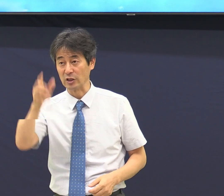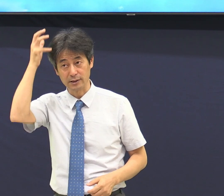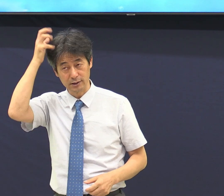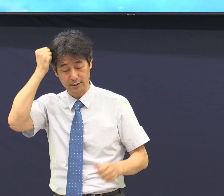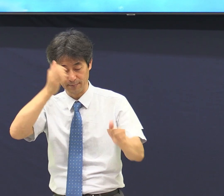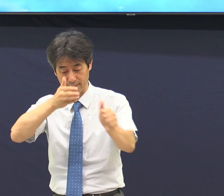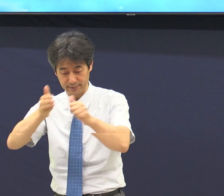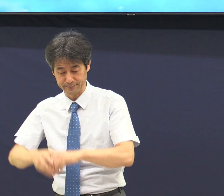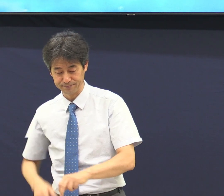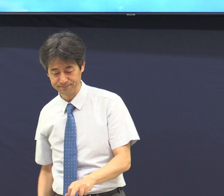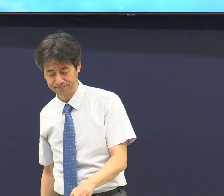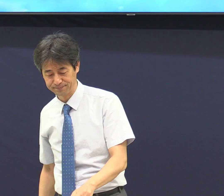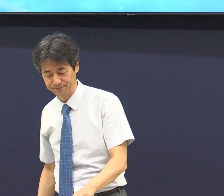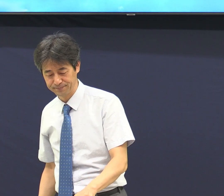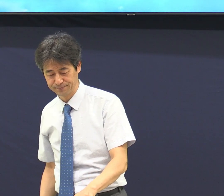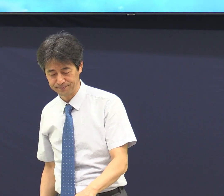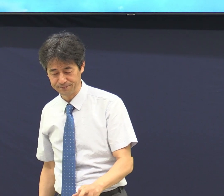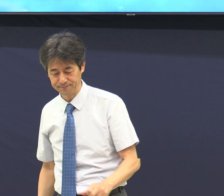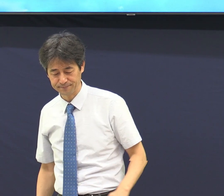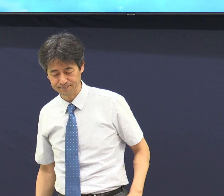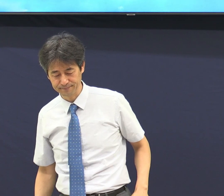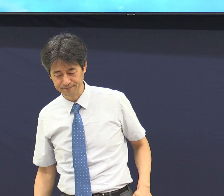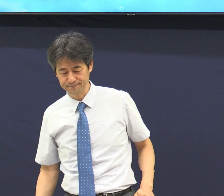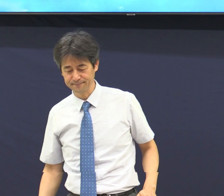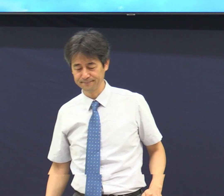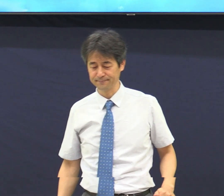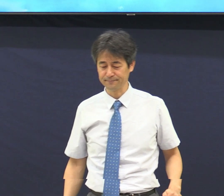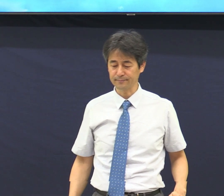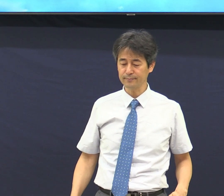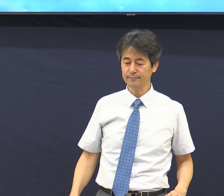것이 있었음을 배불리 먹을 수 있었음을 기억하게 됩니다.